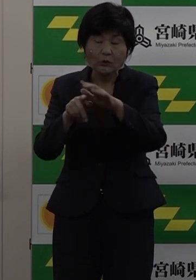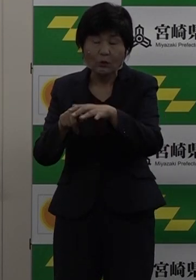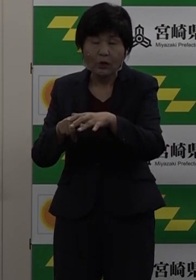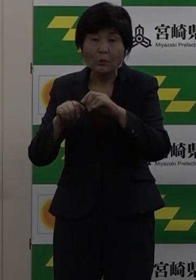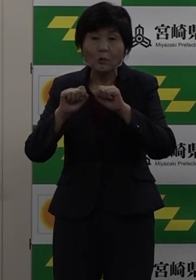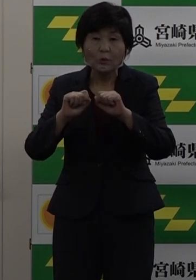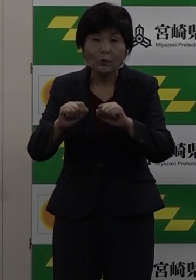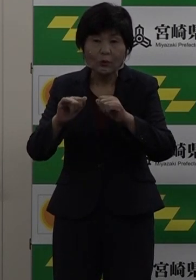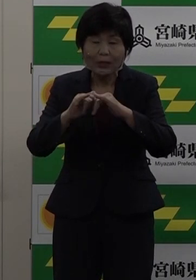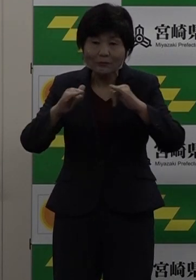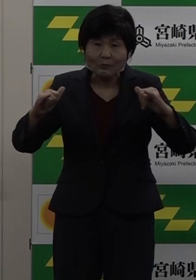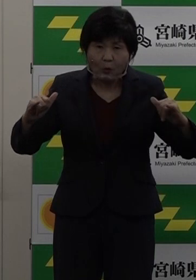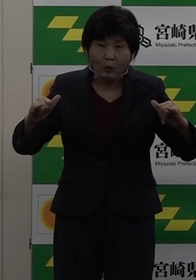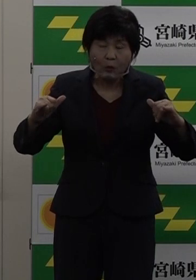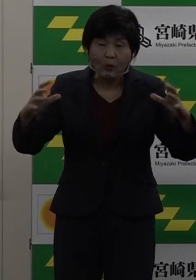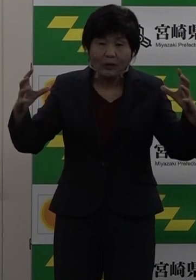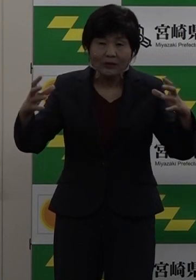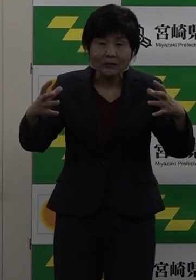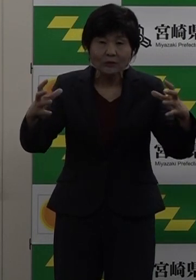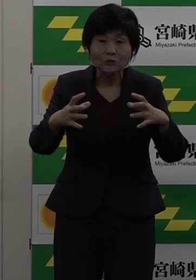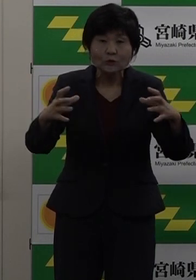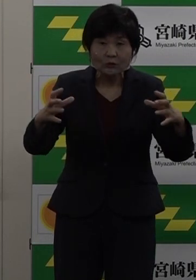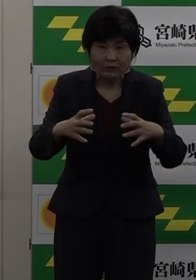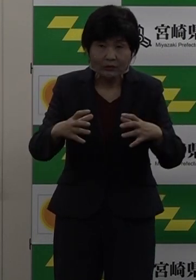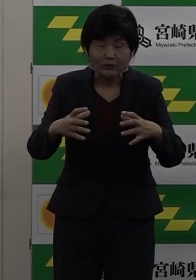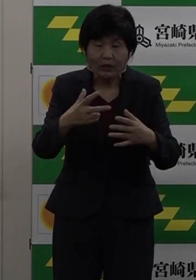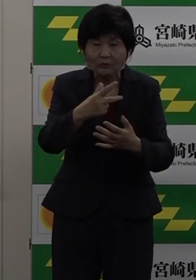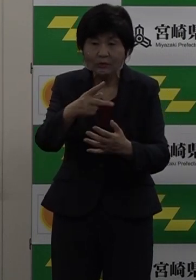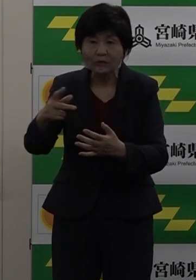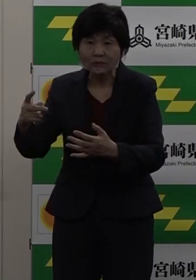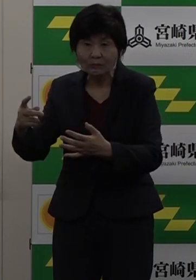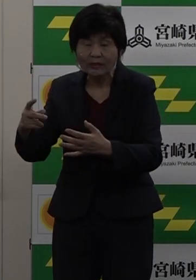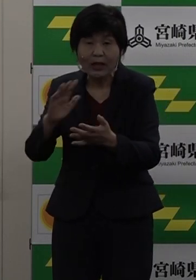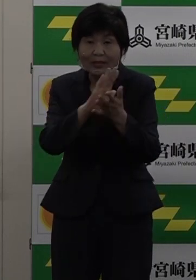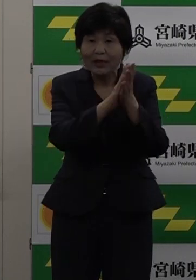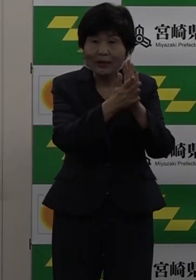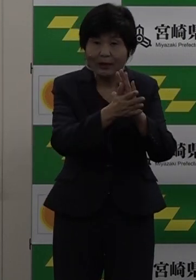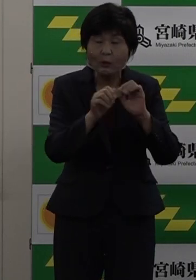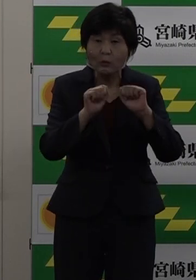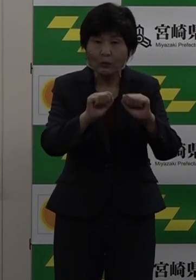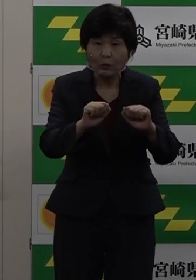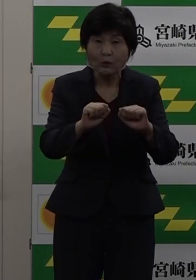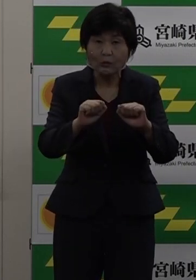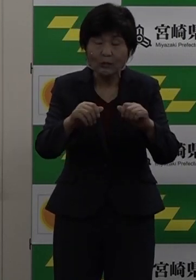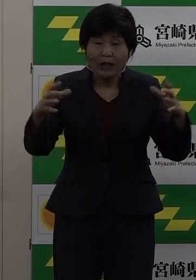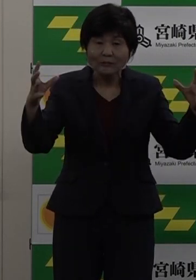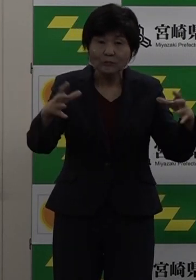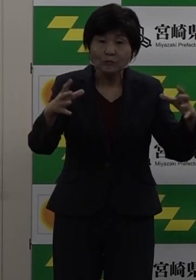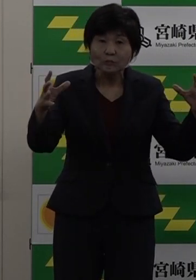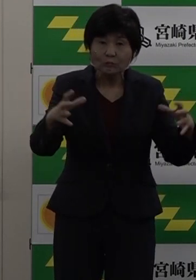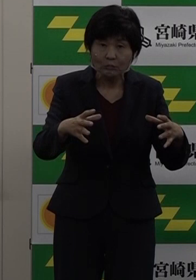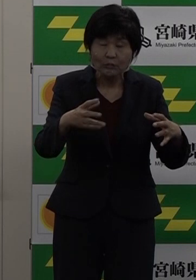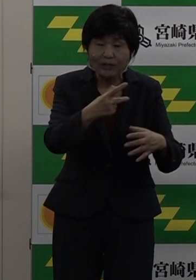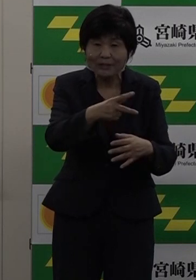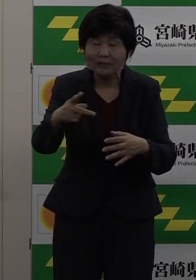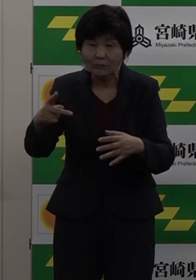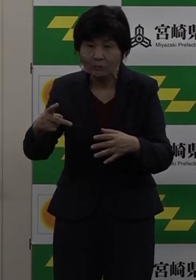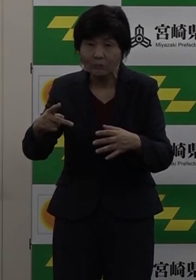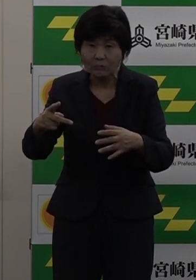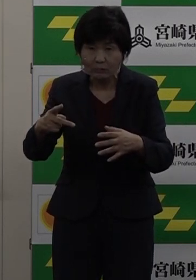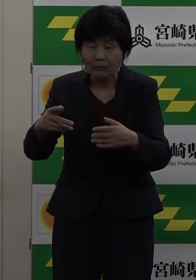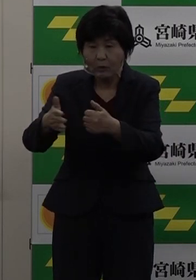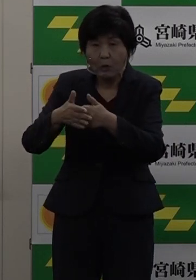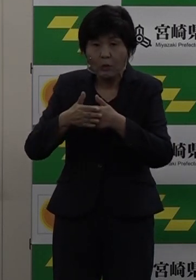が独自で行う、県が行う集団接種へのご協力をお願いを呼びかけたところであります